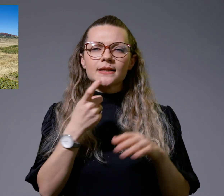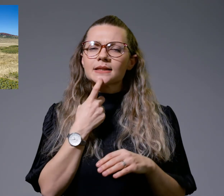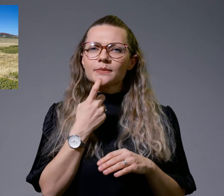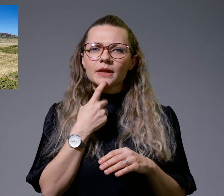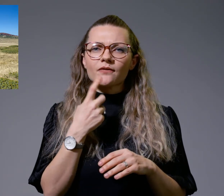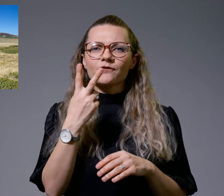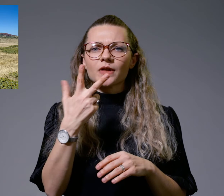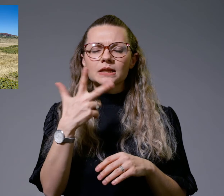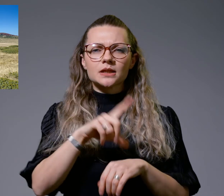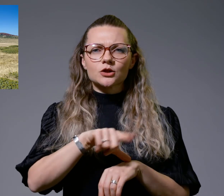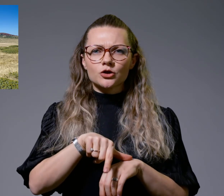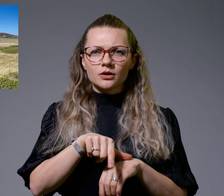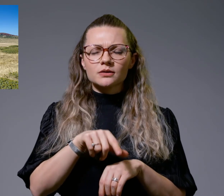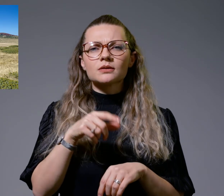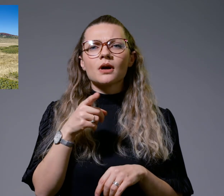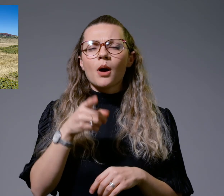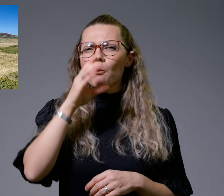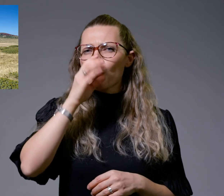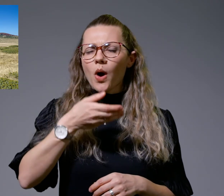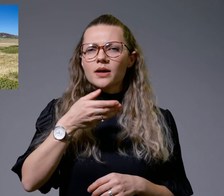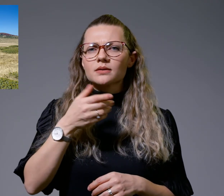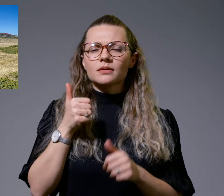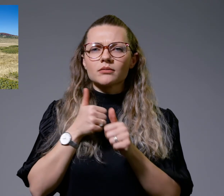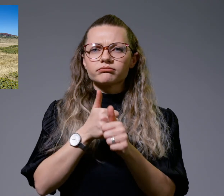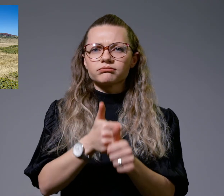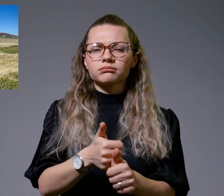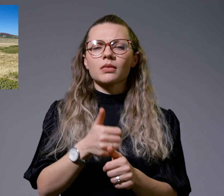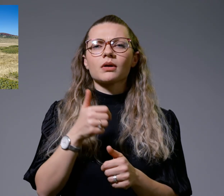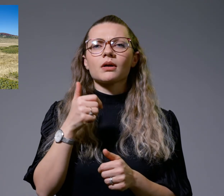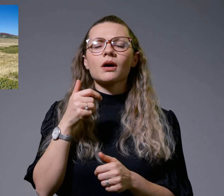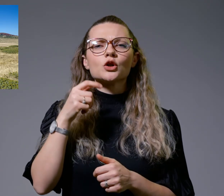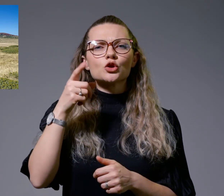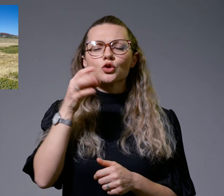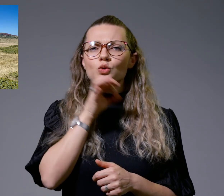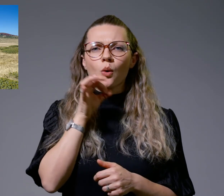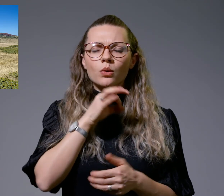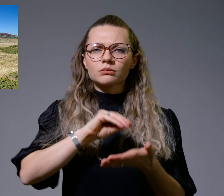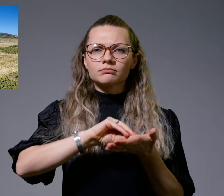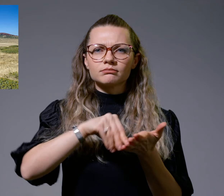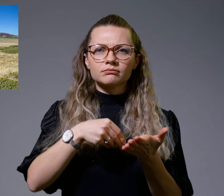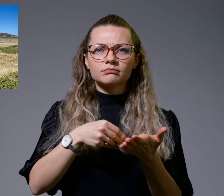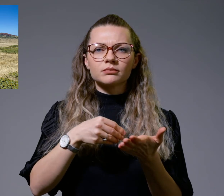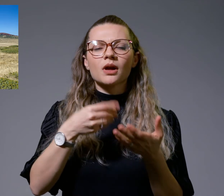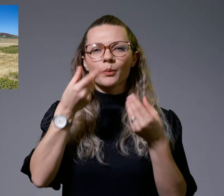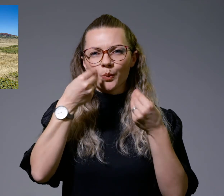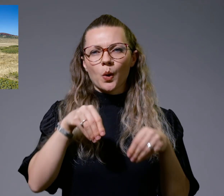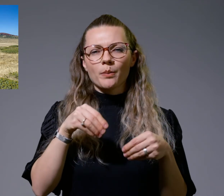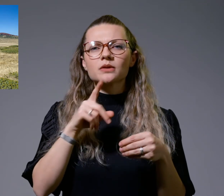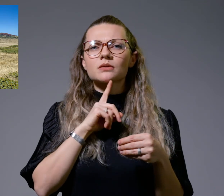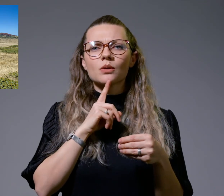23 часот бугарска делегација во Солун потпишала капитулација која стапила на